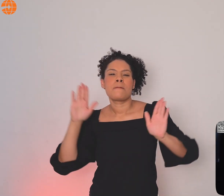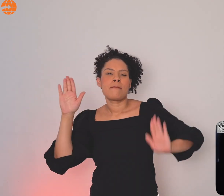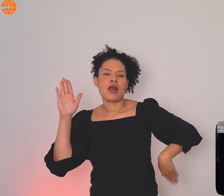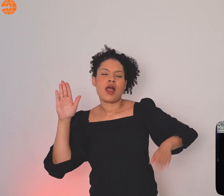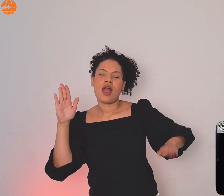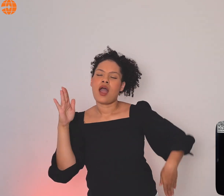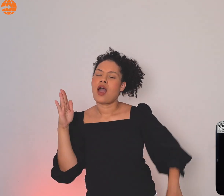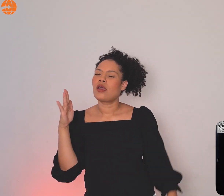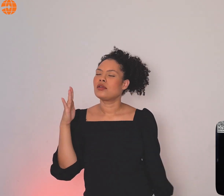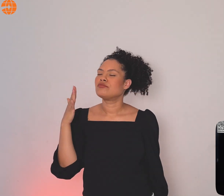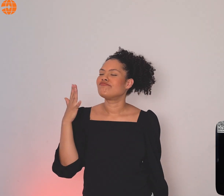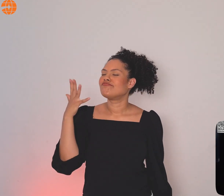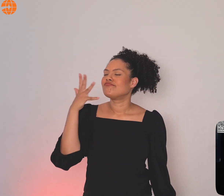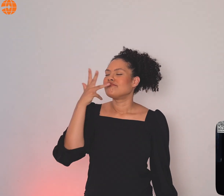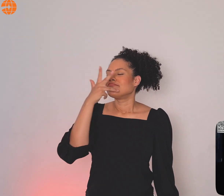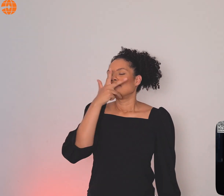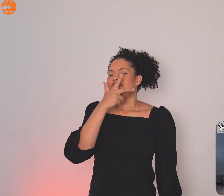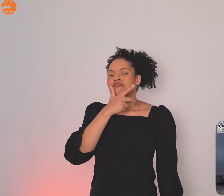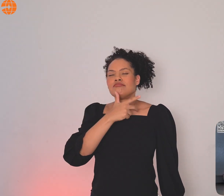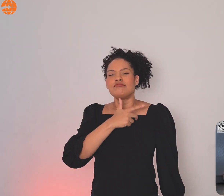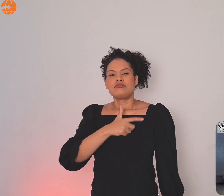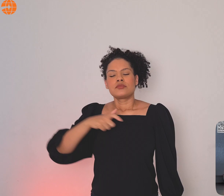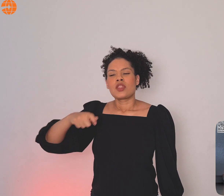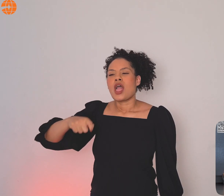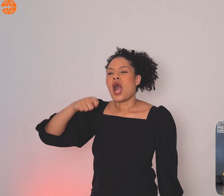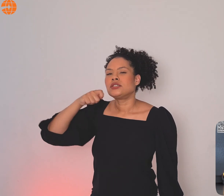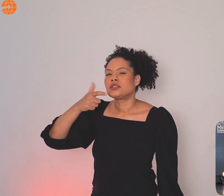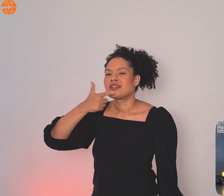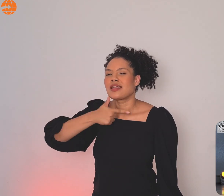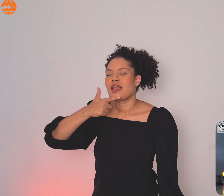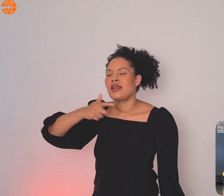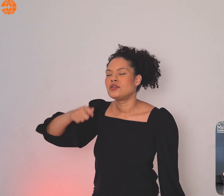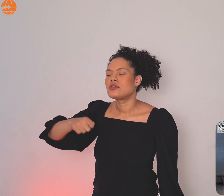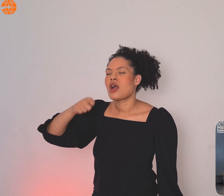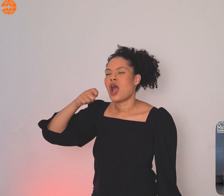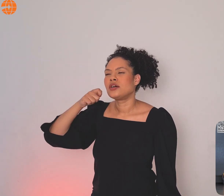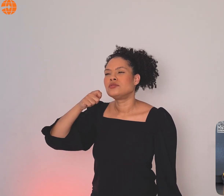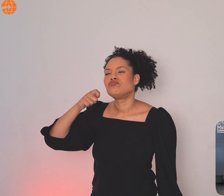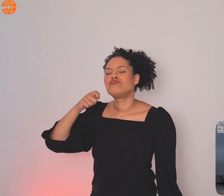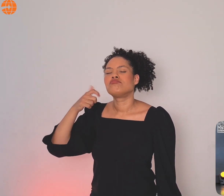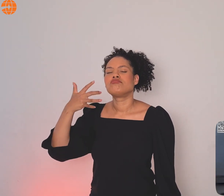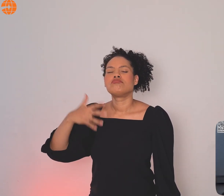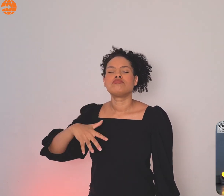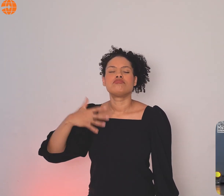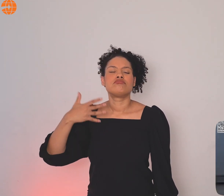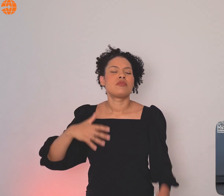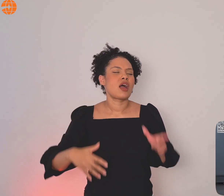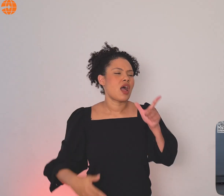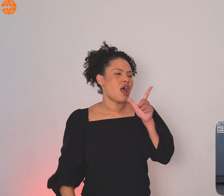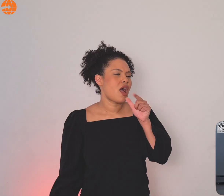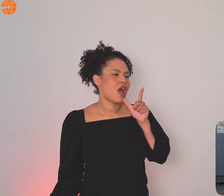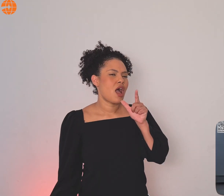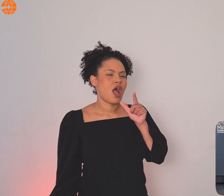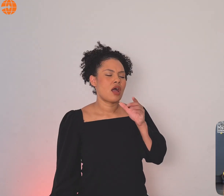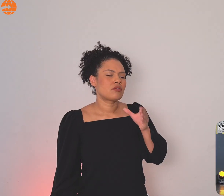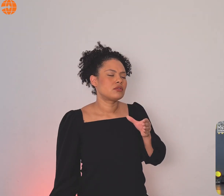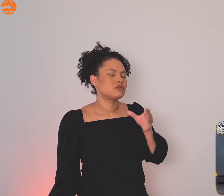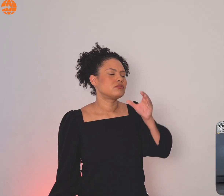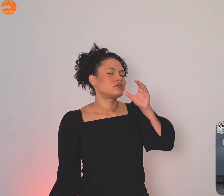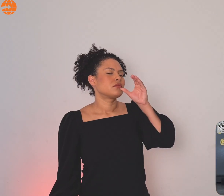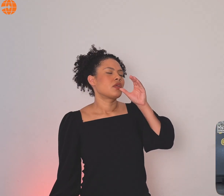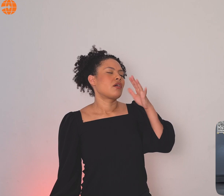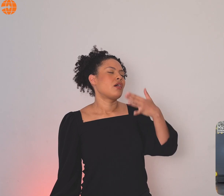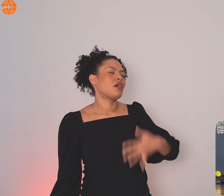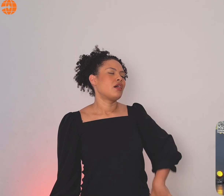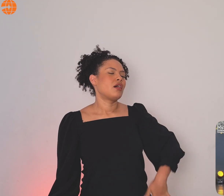e você come um queijinho coalho, e você toma lá uma água de coco, a igreja se alegra. Você